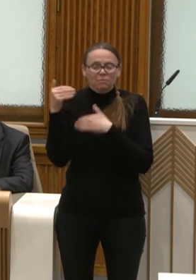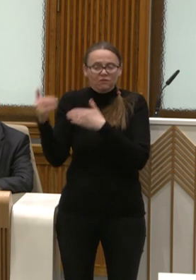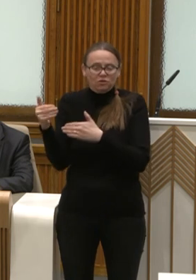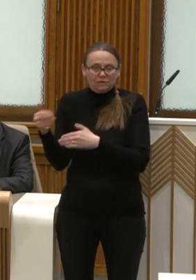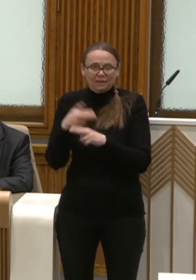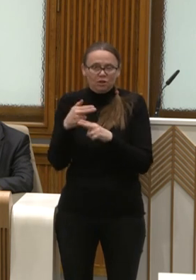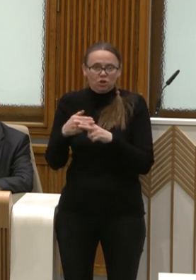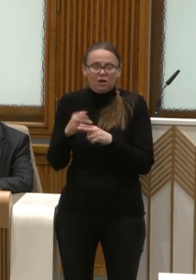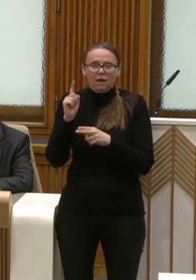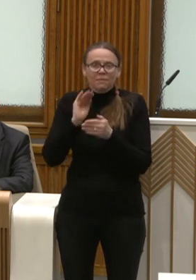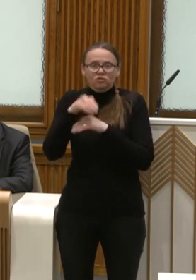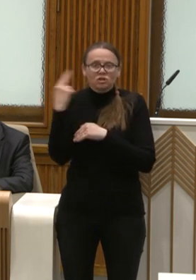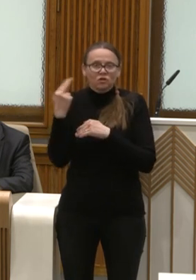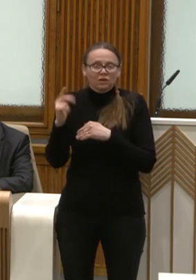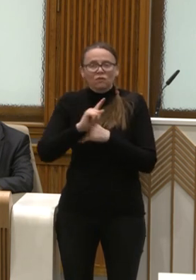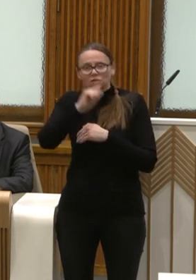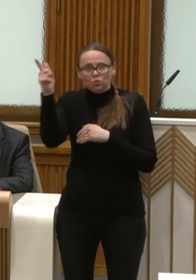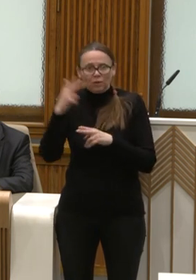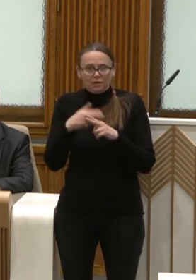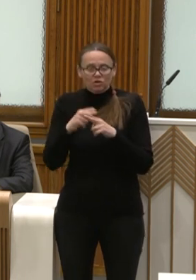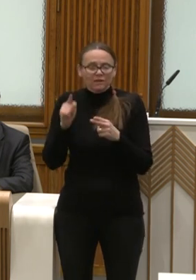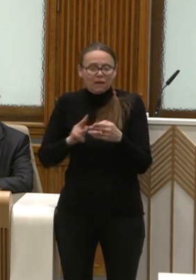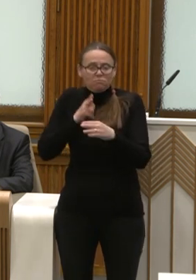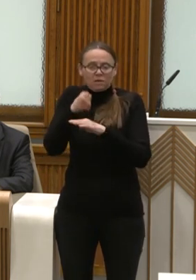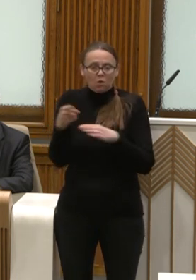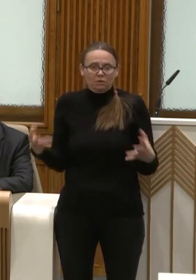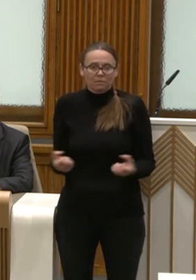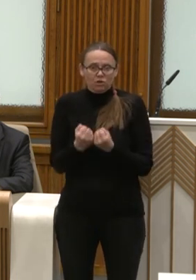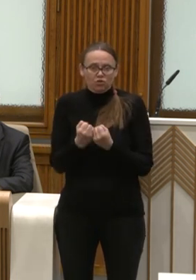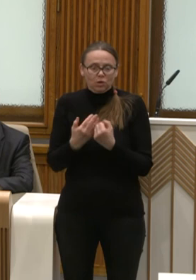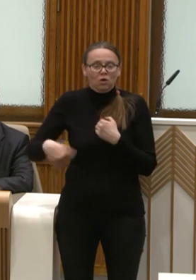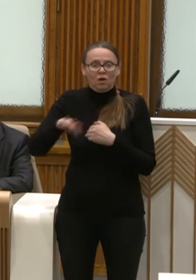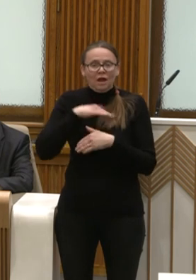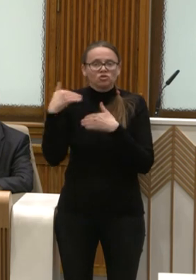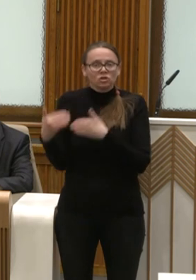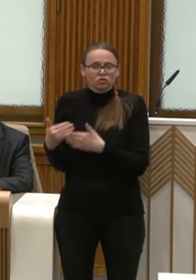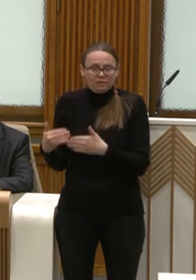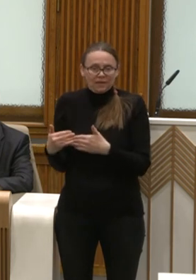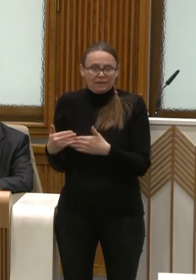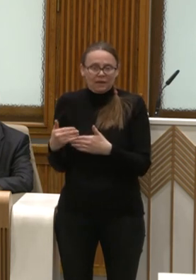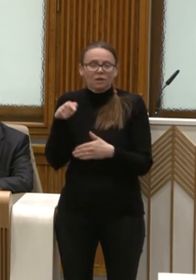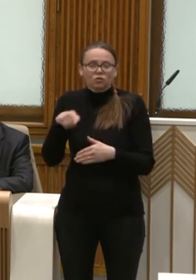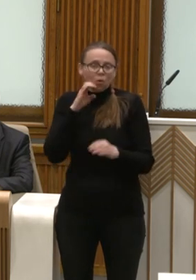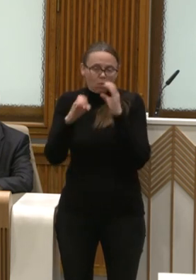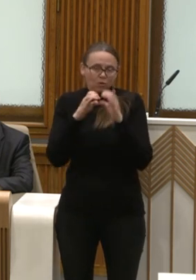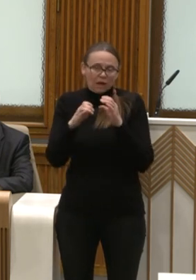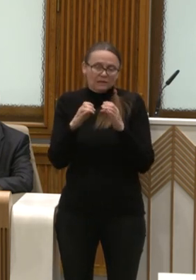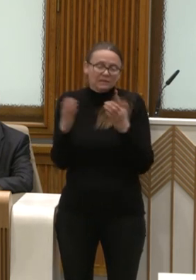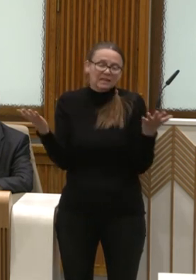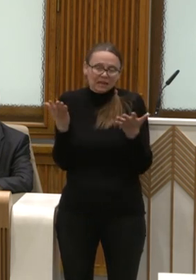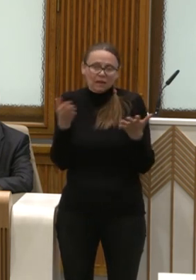države. In zdaj ta prehod pa rešujejo naše sosede. Ne. Ponekod ta komunikacija teče bolje,